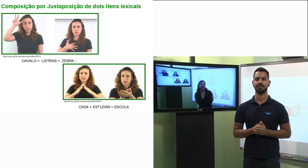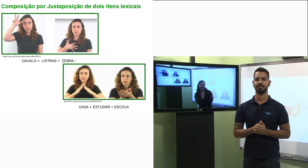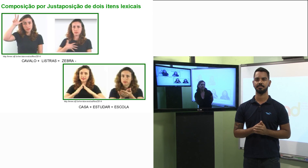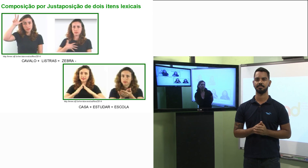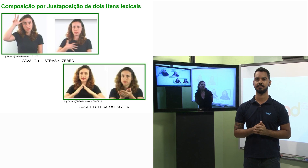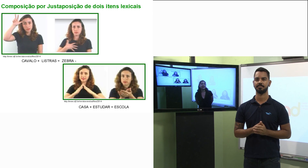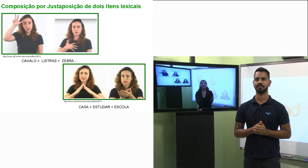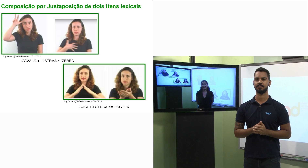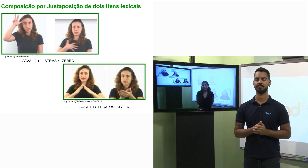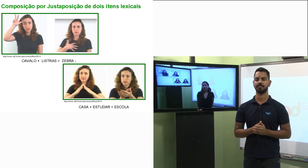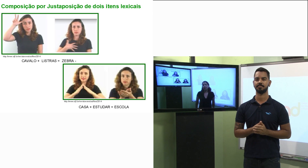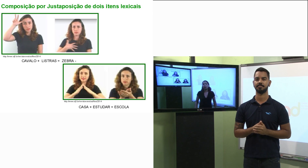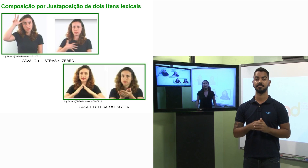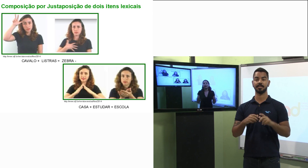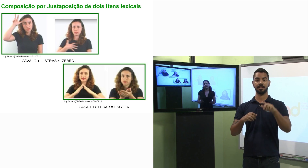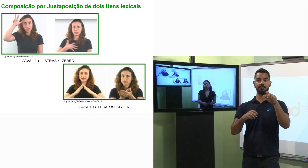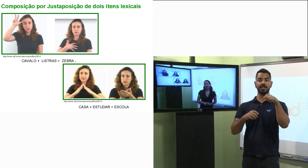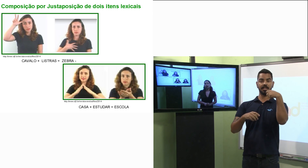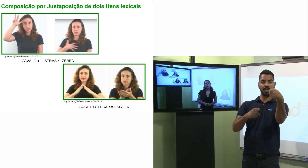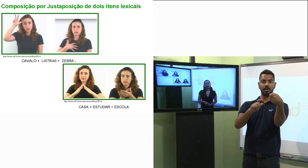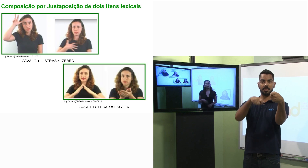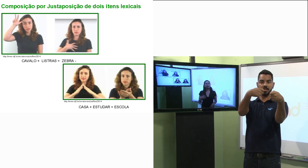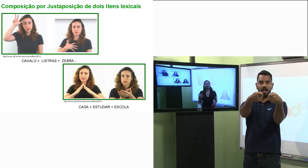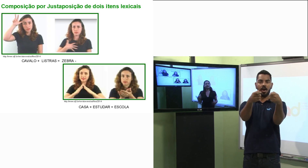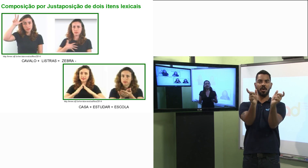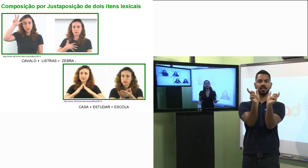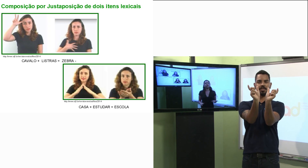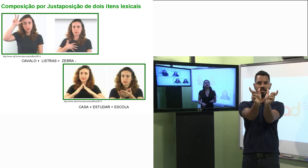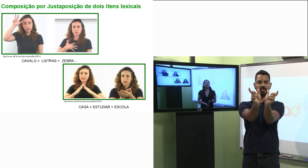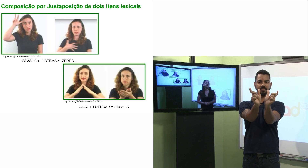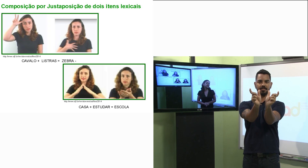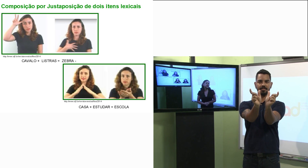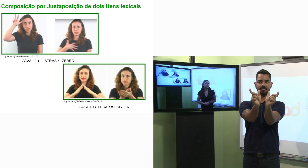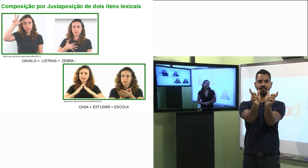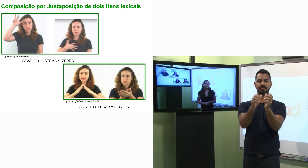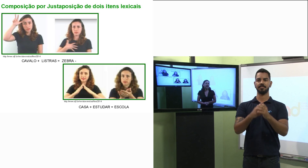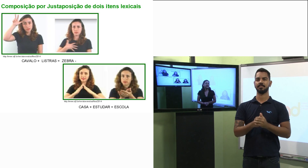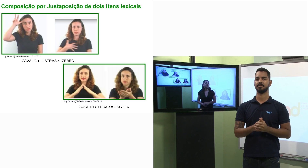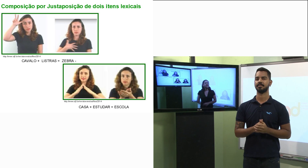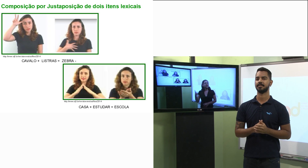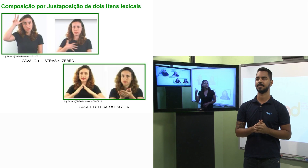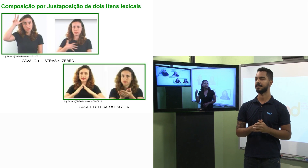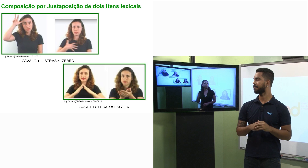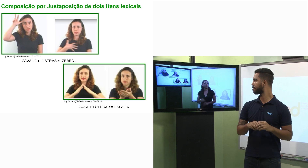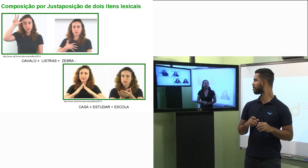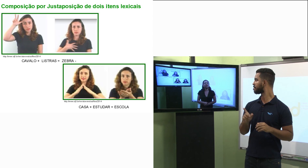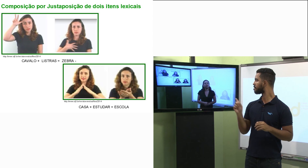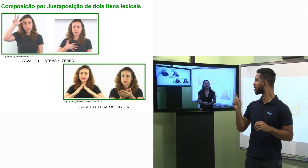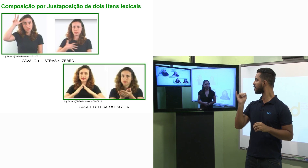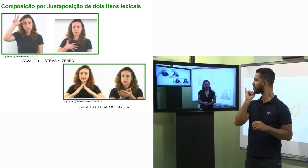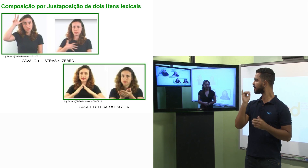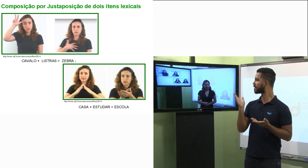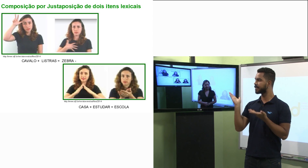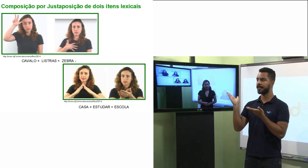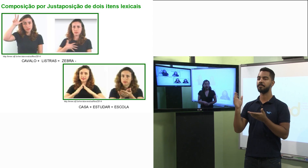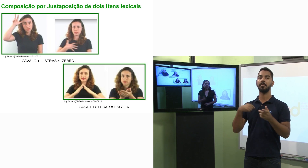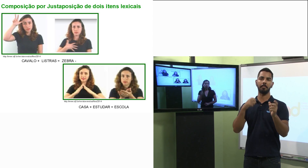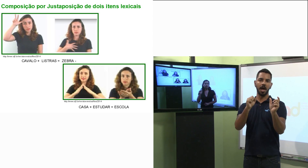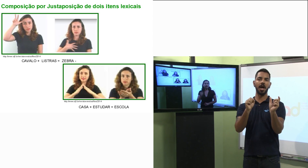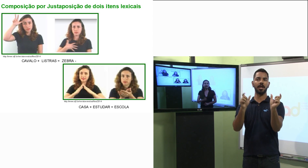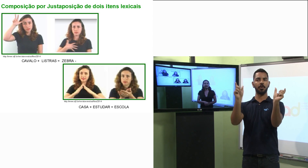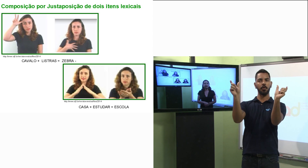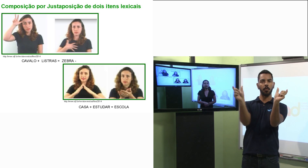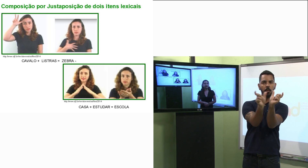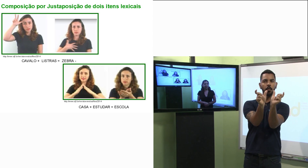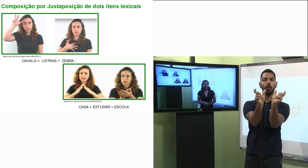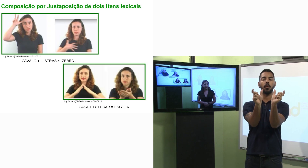2 sinais que formam a terceira forma livre, como por exemplo nos itens lexicais que temos aqui em nossos slides.